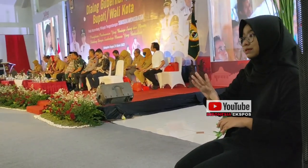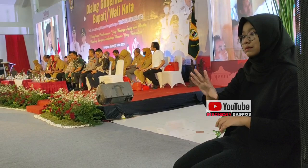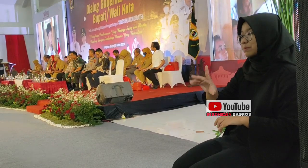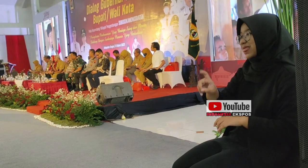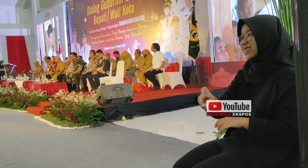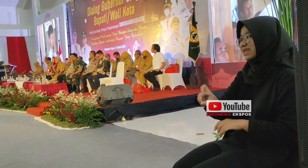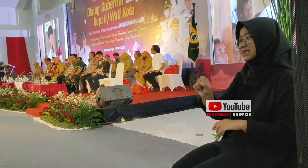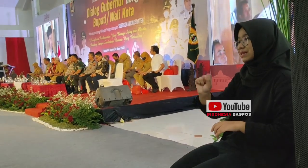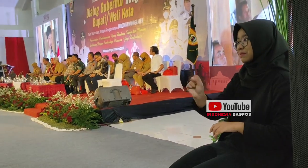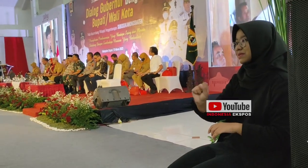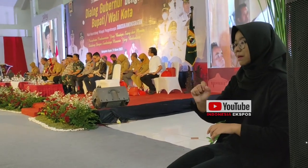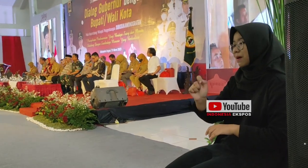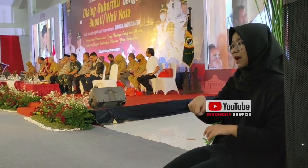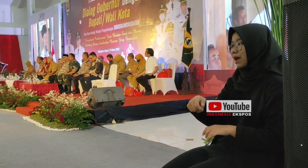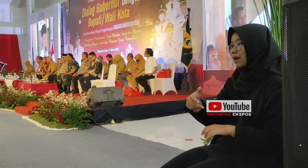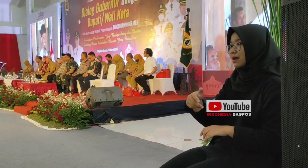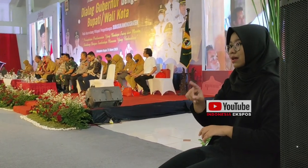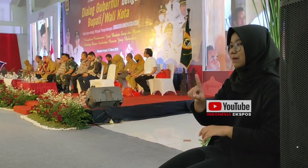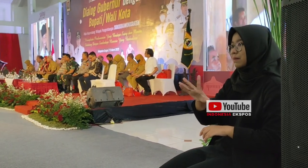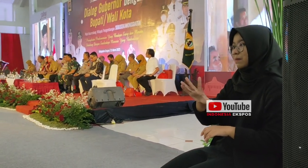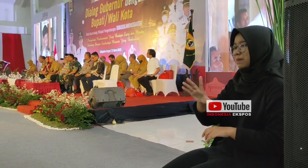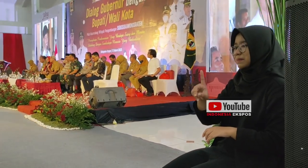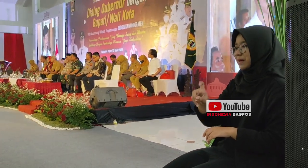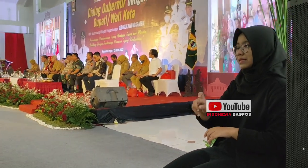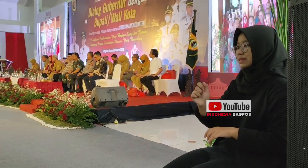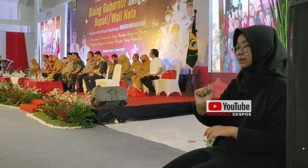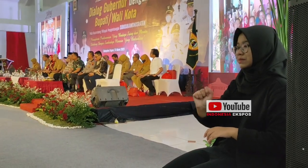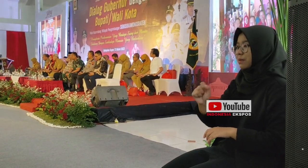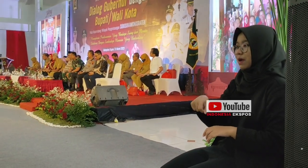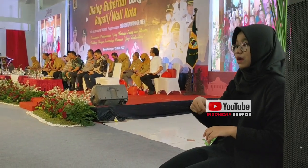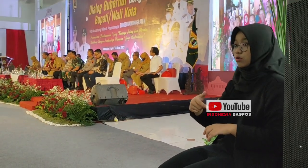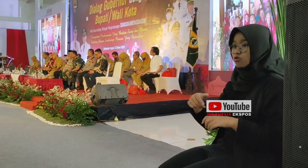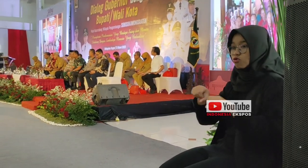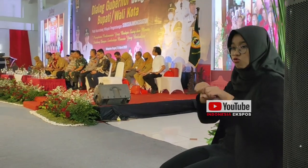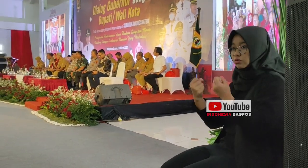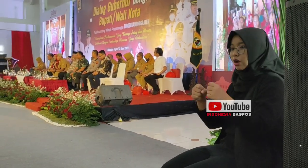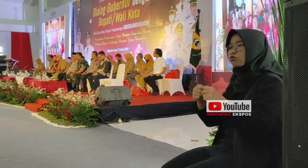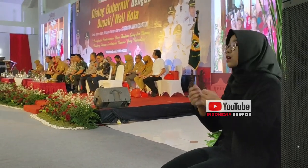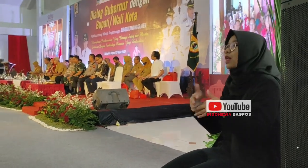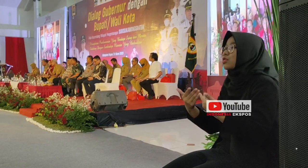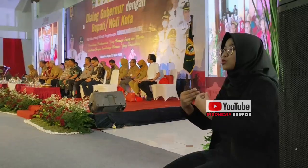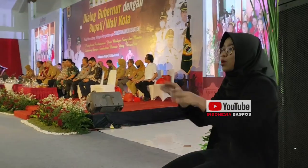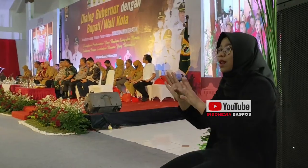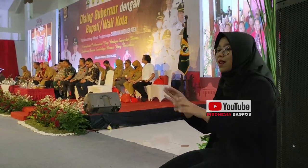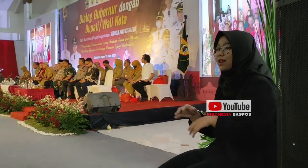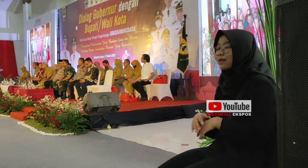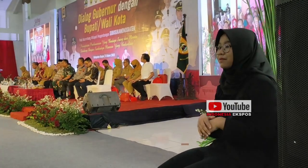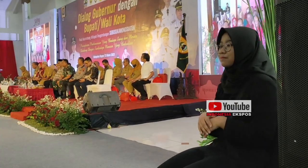bisa dipakai, Pak. Oh, nggak bisa dipakai, rusak. Nih. Rusak apa itu?